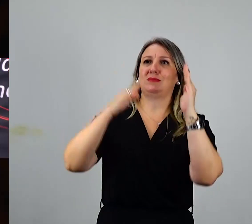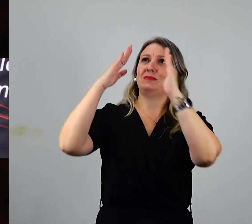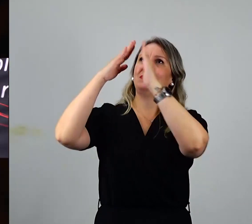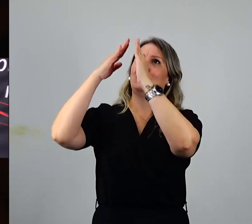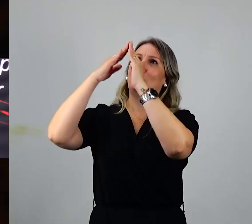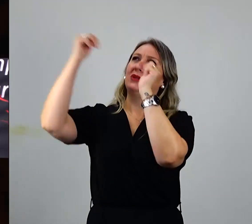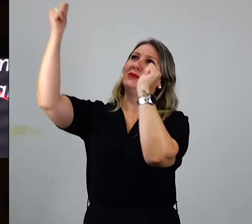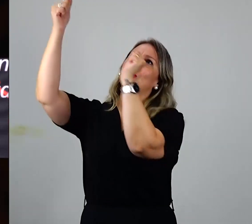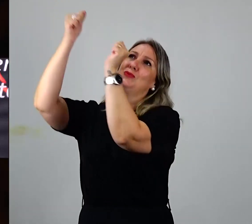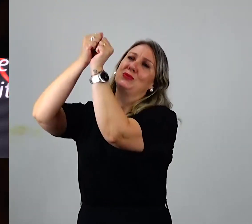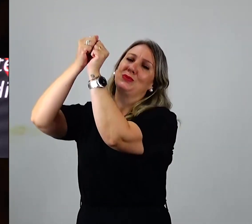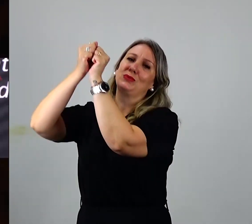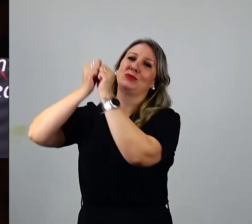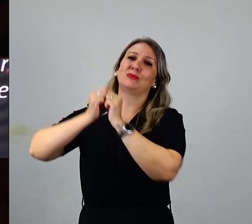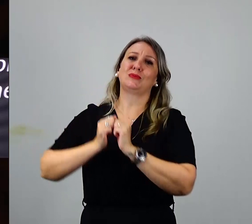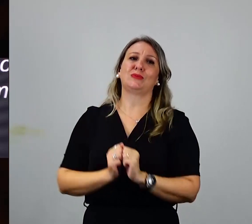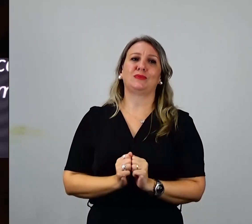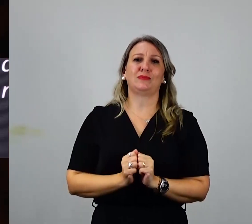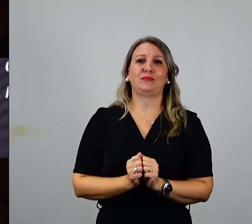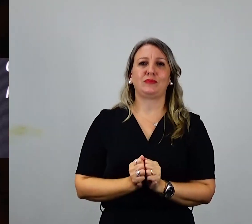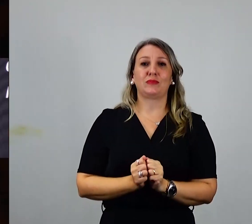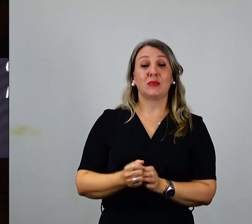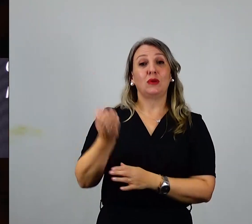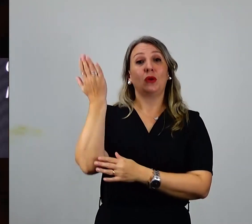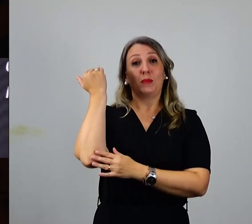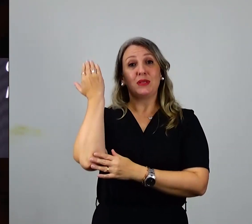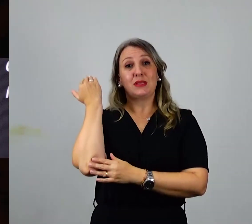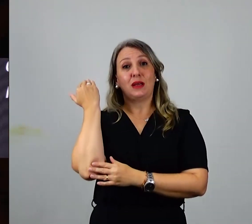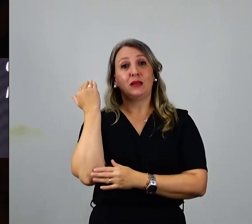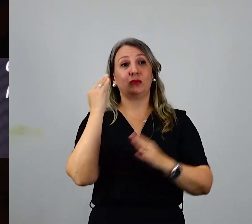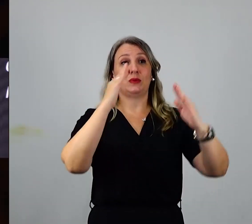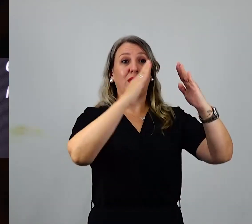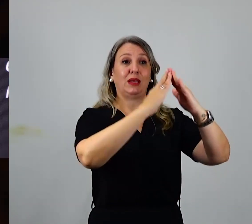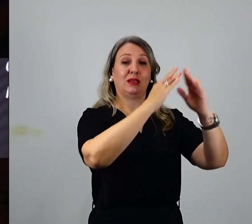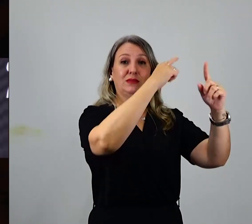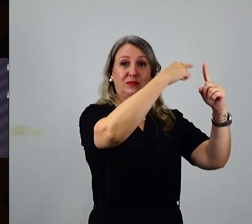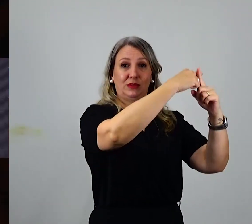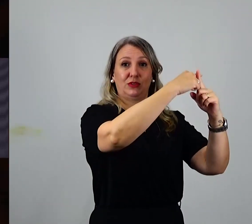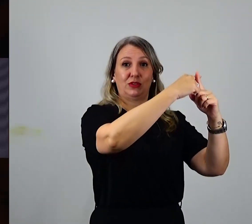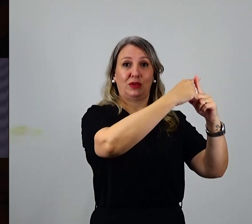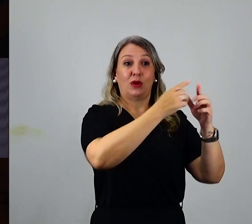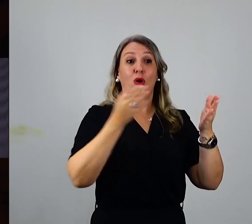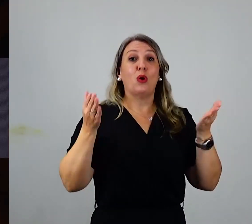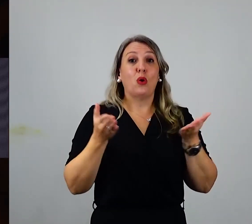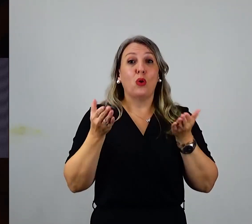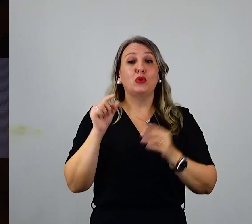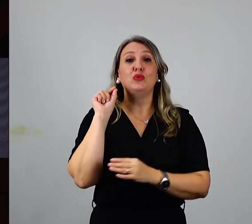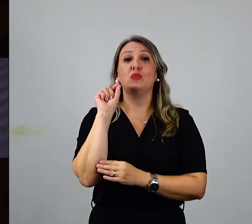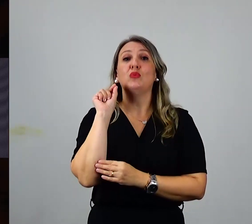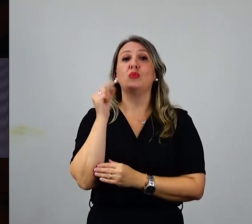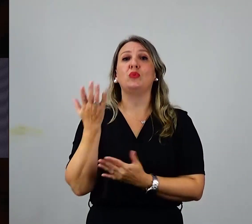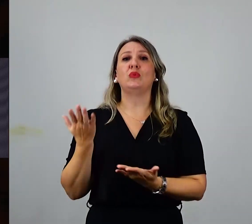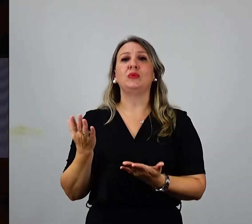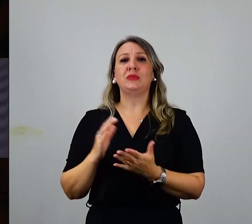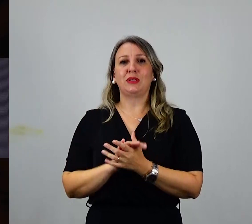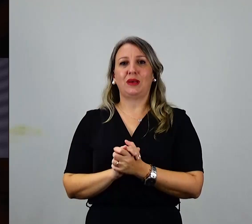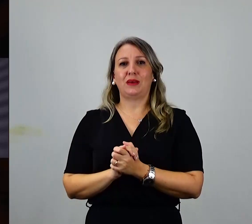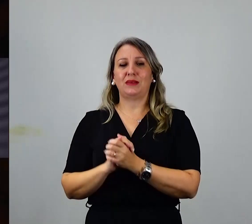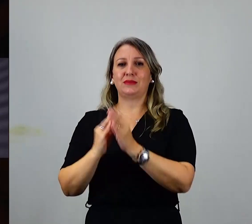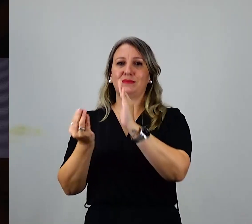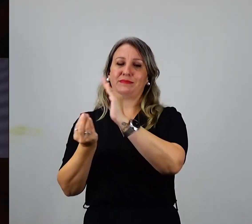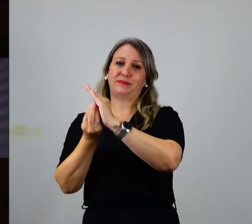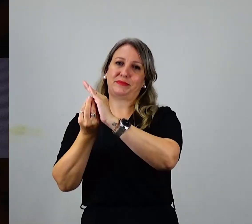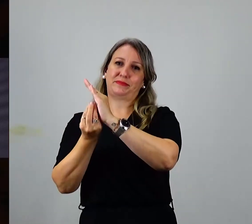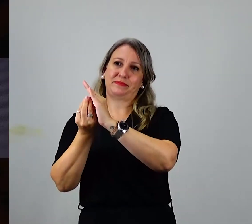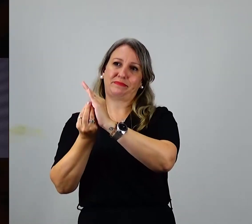Naquela época era o templo, e hoje o que é? A igreja. A casa do Senhor hoje é